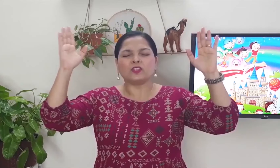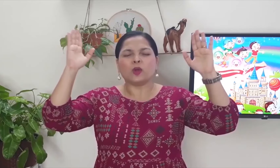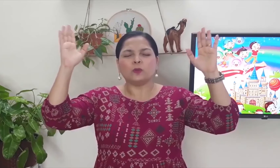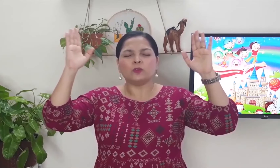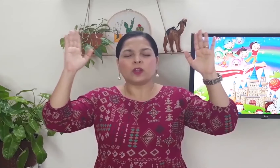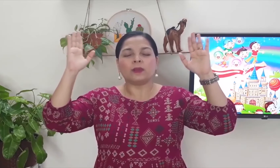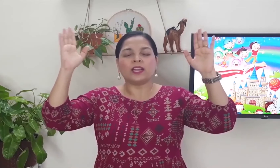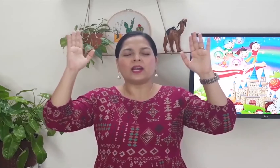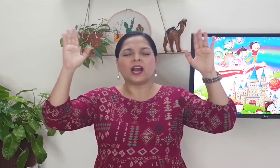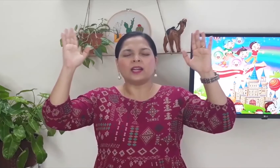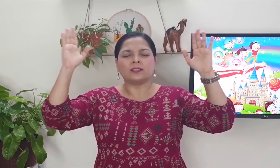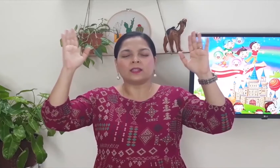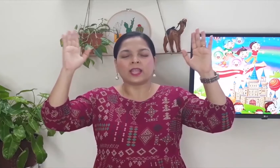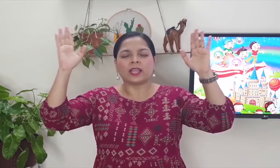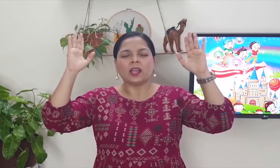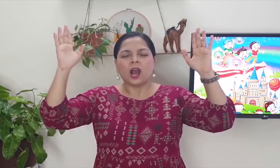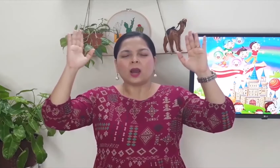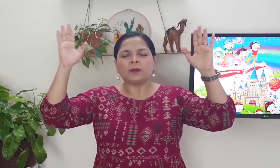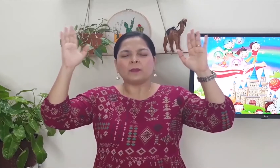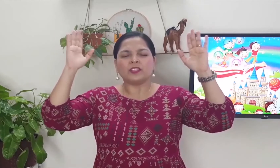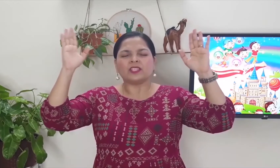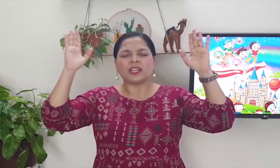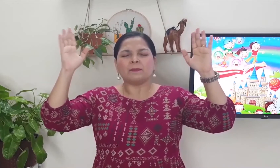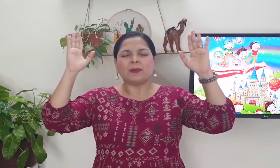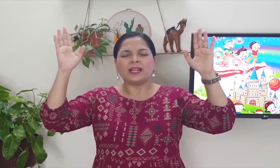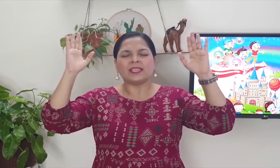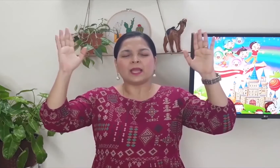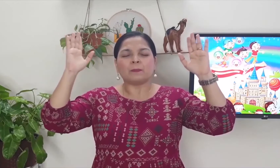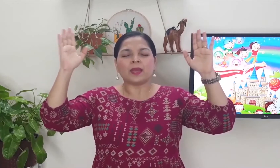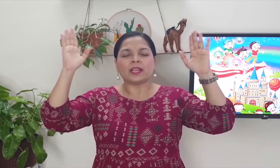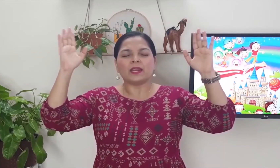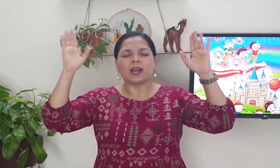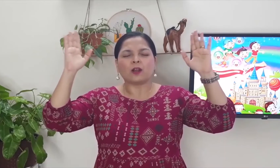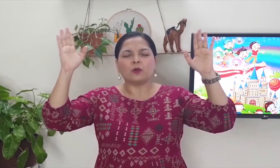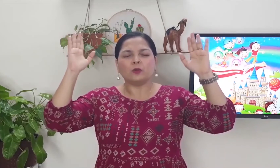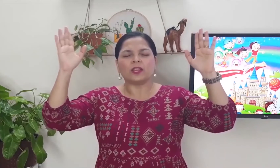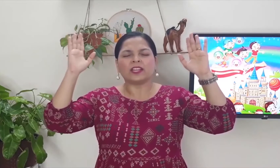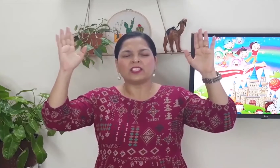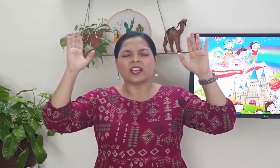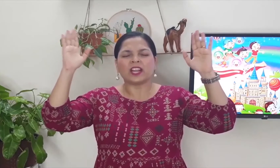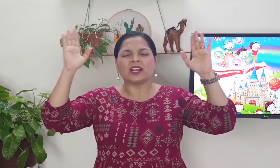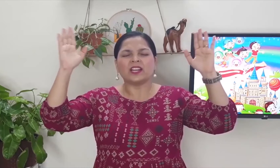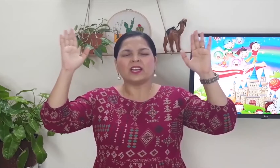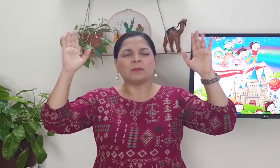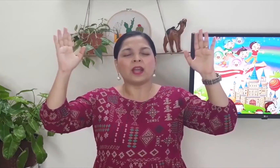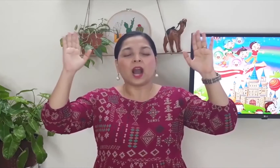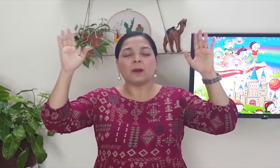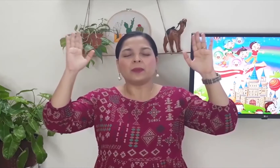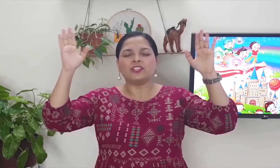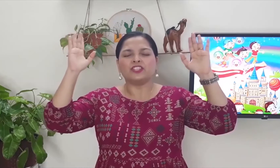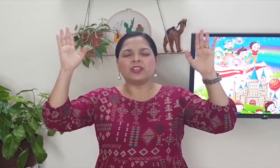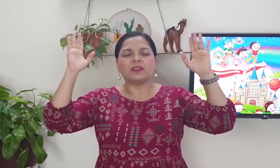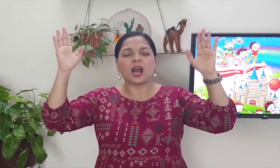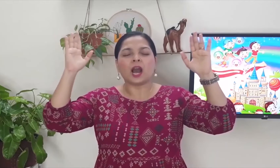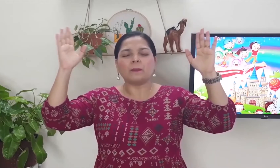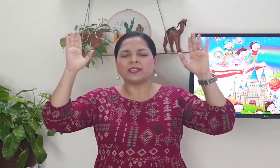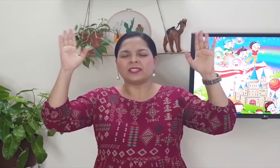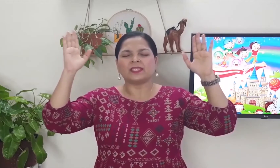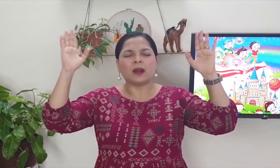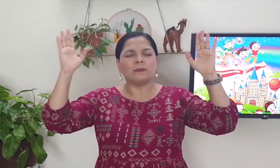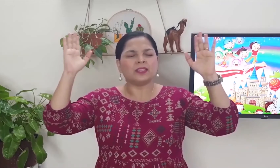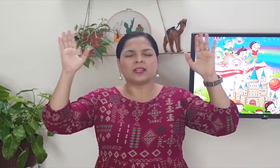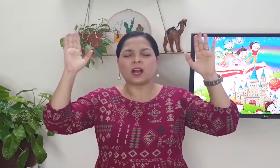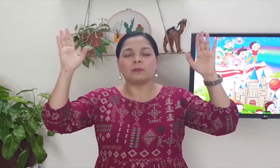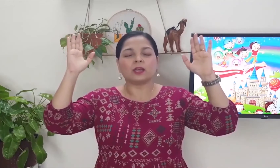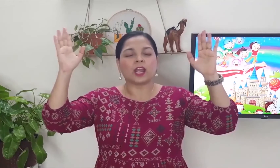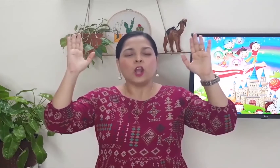सबै बिमारीलाई म चङ्गाई हुने आज्ञा गर्दछु, निको हुने आज्ञा गर्दछु। ओ परमेश्वर पिता, धन्यवाद, धन्यवाद हजुरलाई समयको लागि। सिना दाला सिथी न